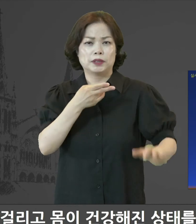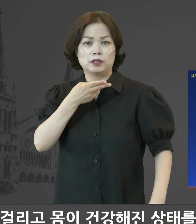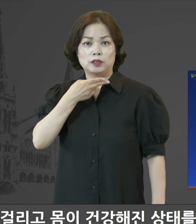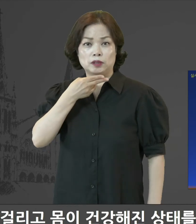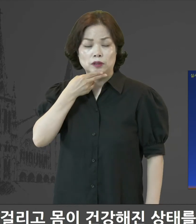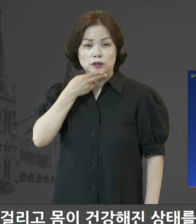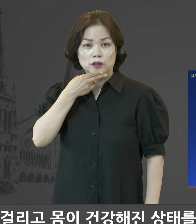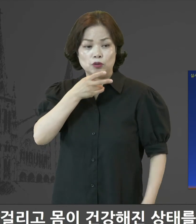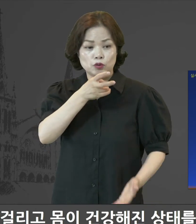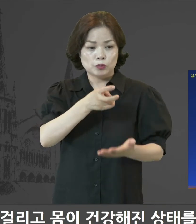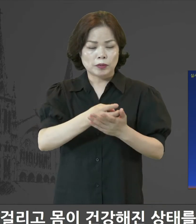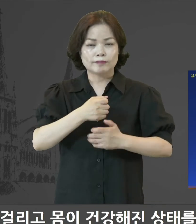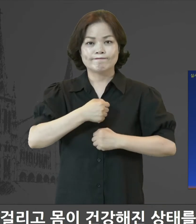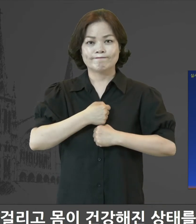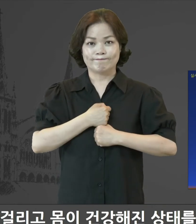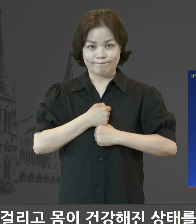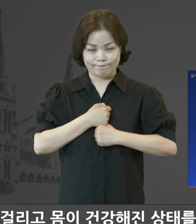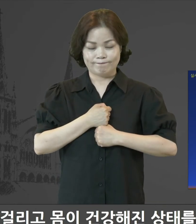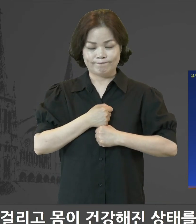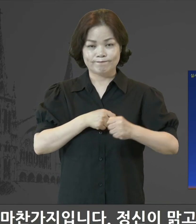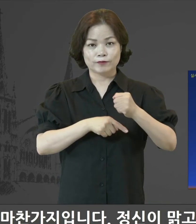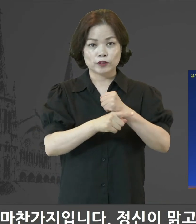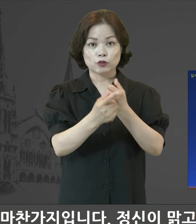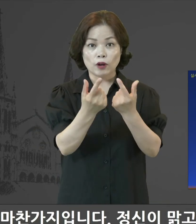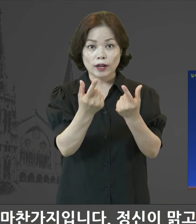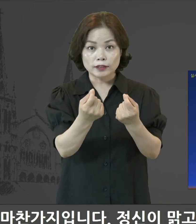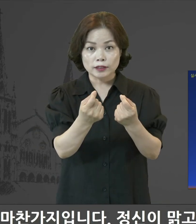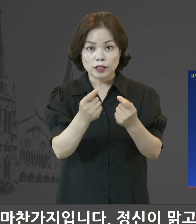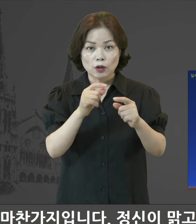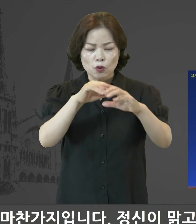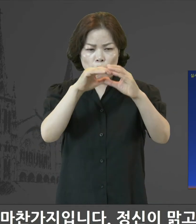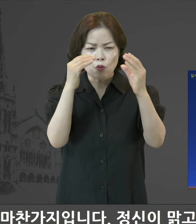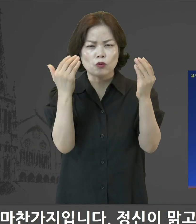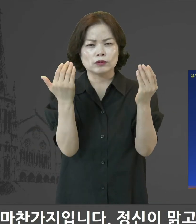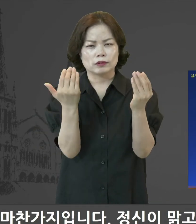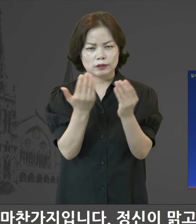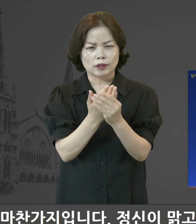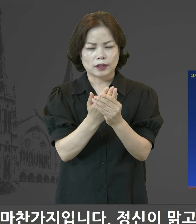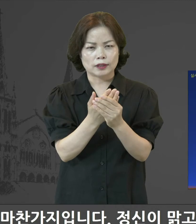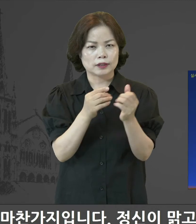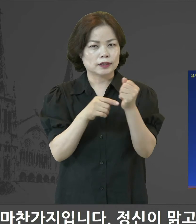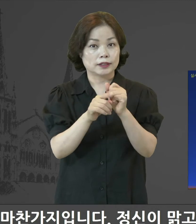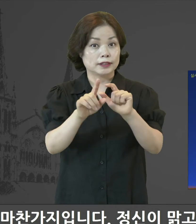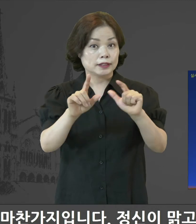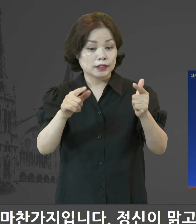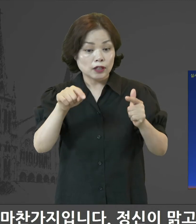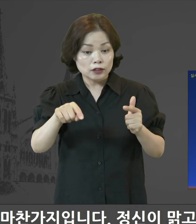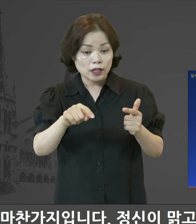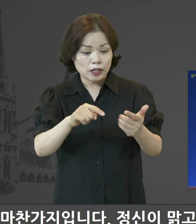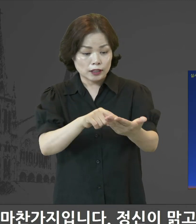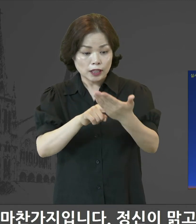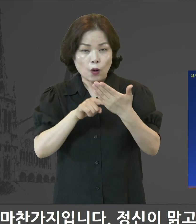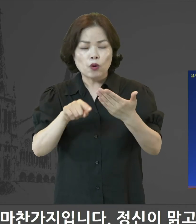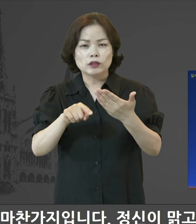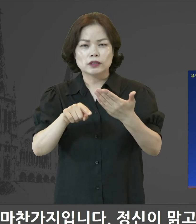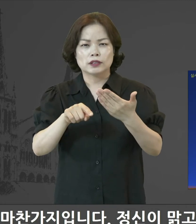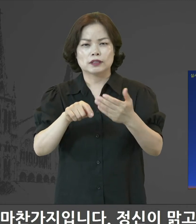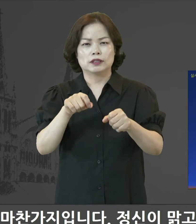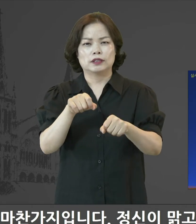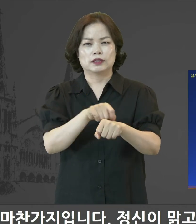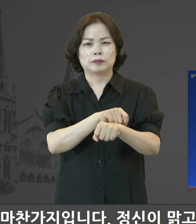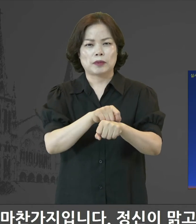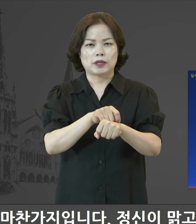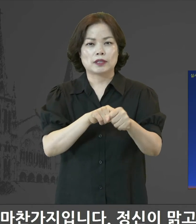율법을 잘 지키고 있다 이런 뜻인데 여기서 말하는 온전함은 이제 그런 뜻이 아니죠. 여기서 말하는 온전함은 좀 특이한 의미입니다.